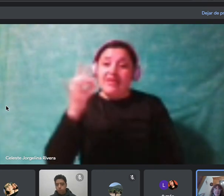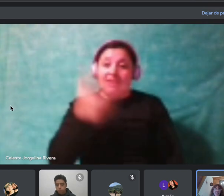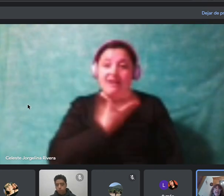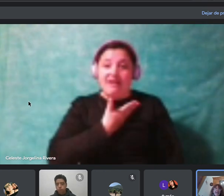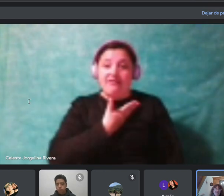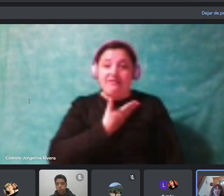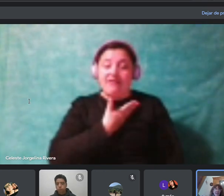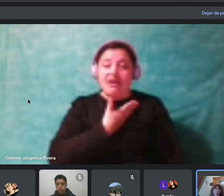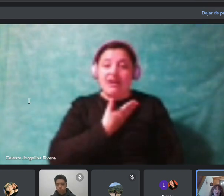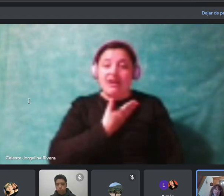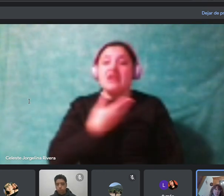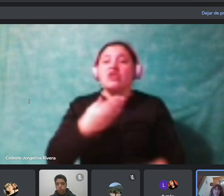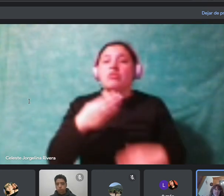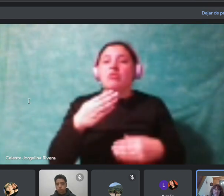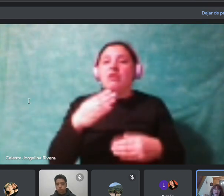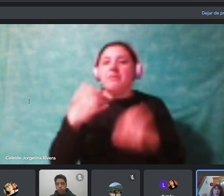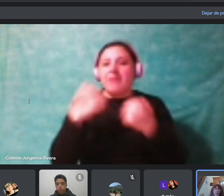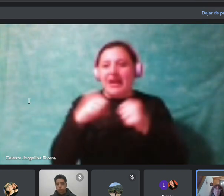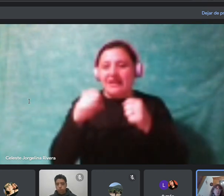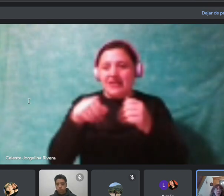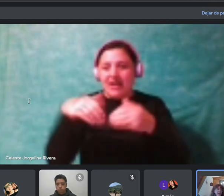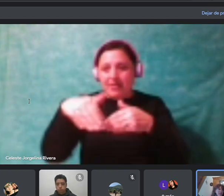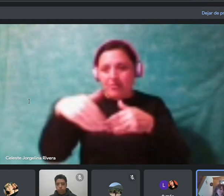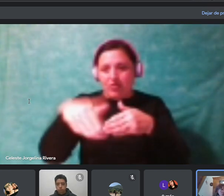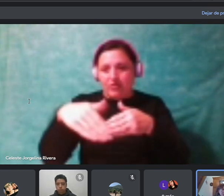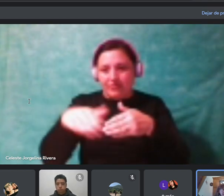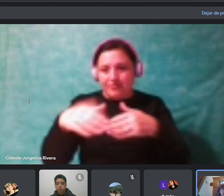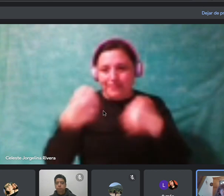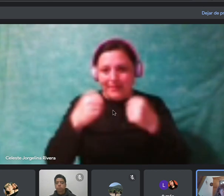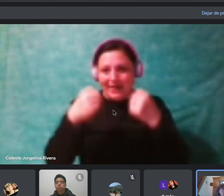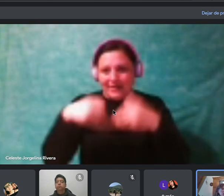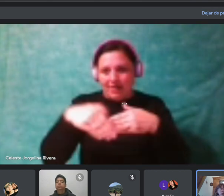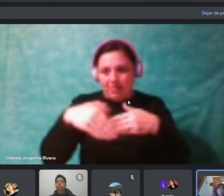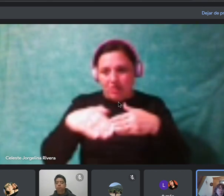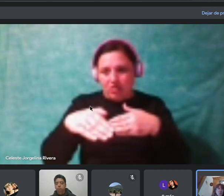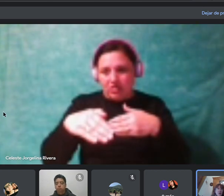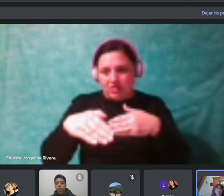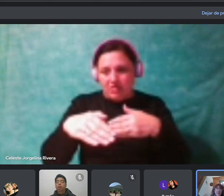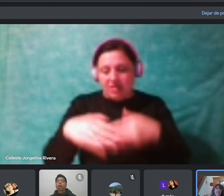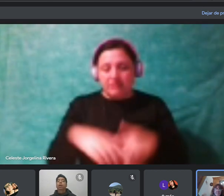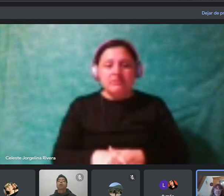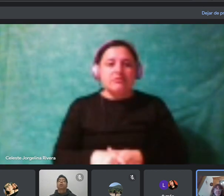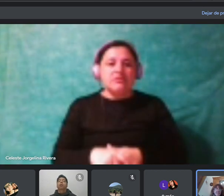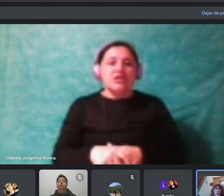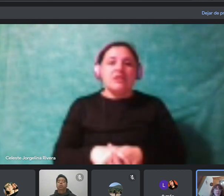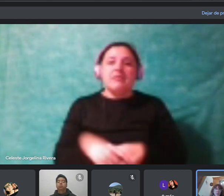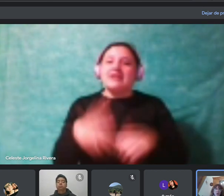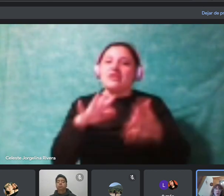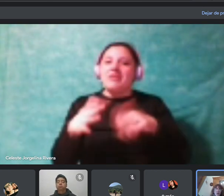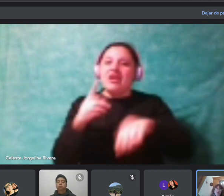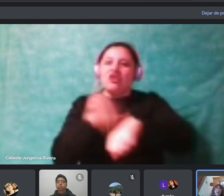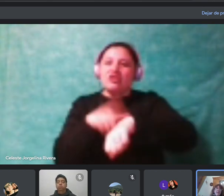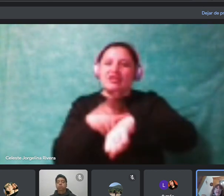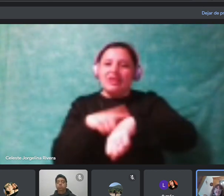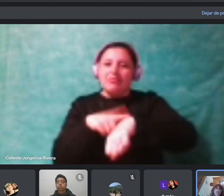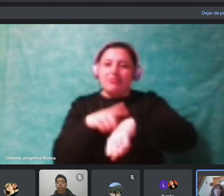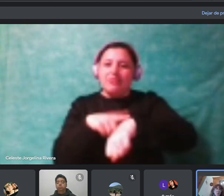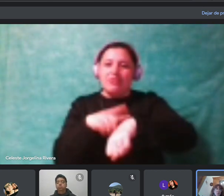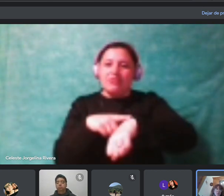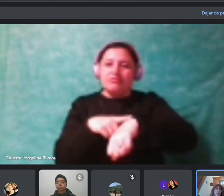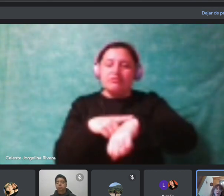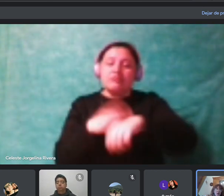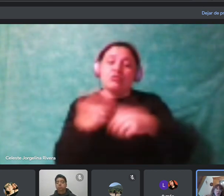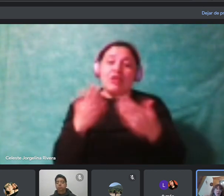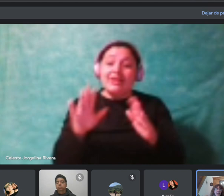la práctica que viene ahora, ¿sí? Porque yo quería ver cuánto tiempo nos llevaba y si tienen tiempo, la